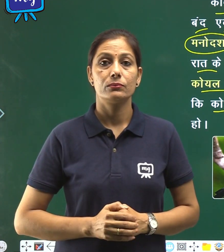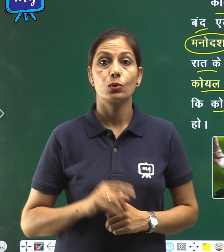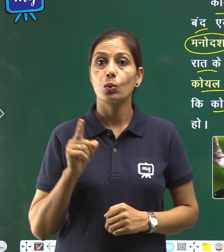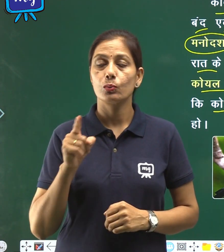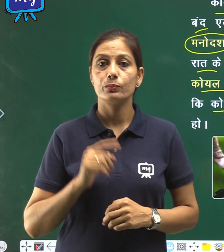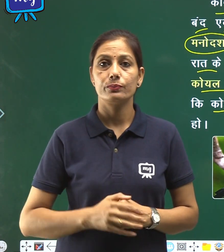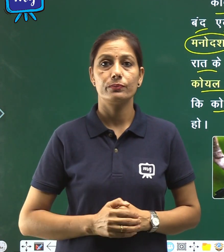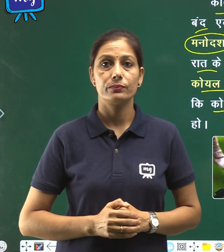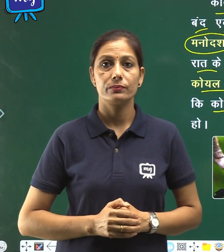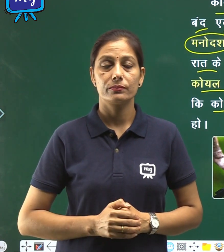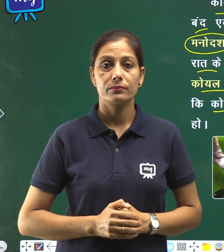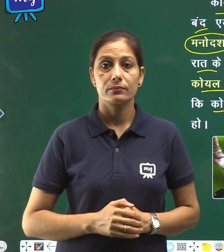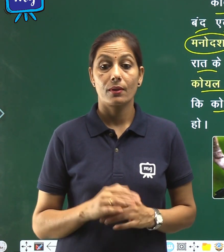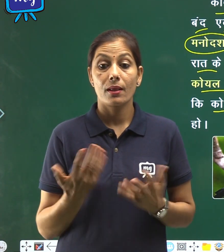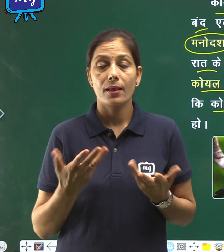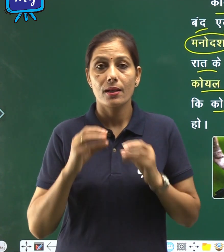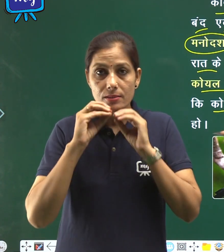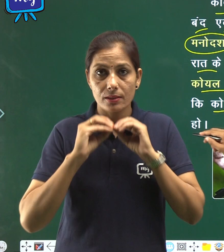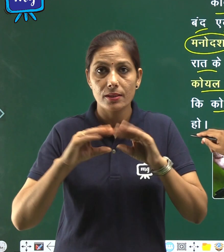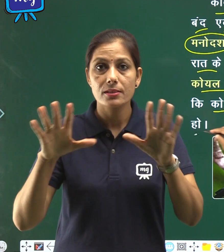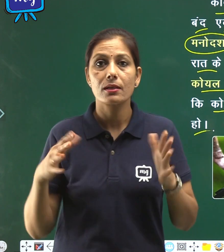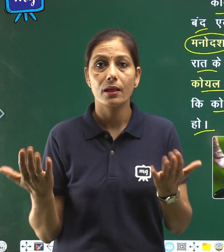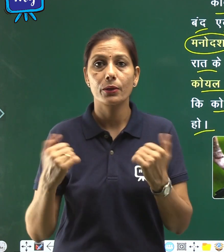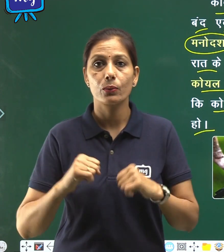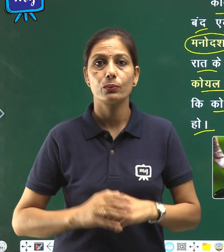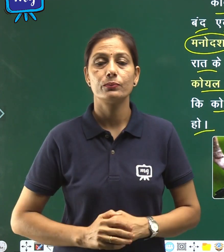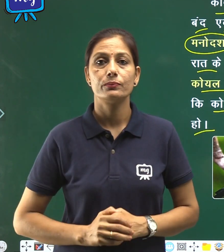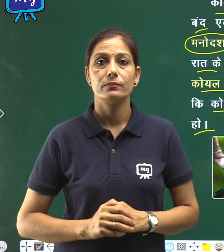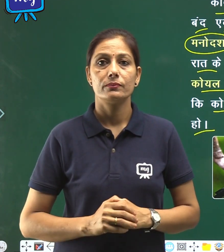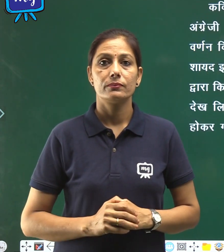तुम क्या संदेश लाई हो।